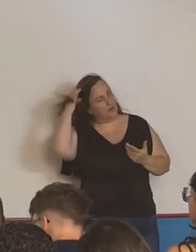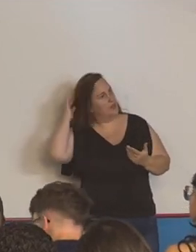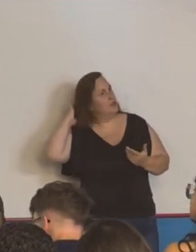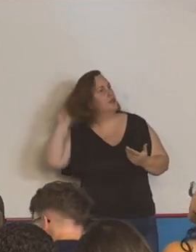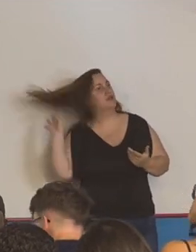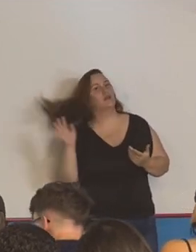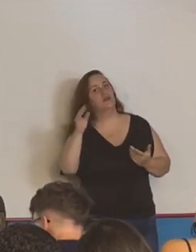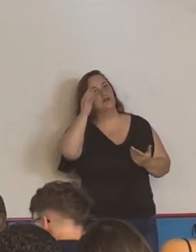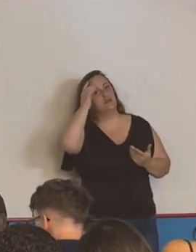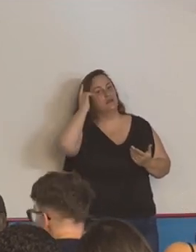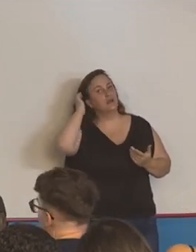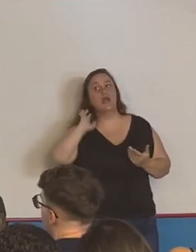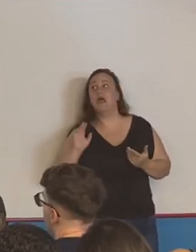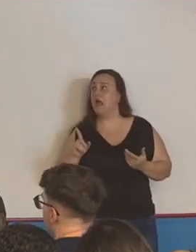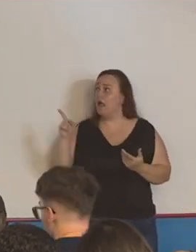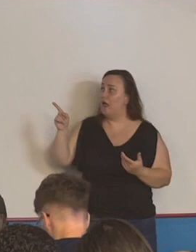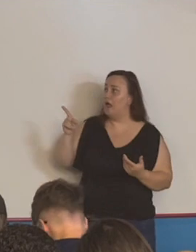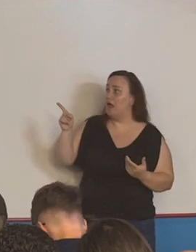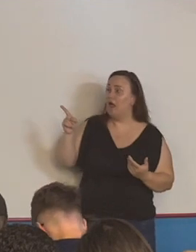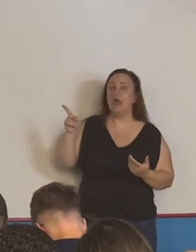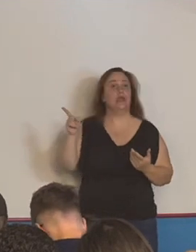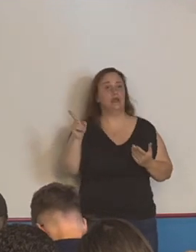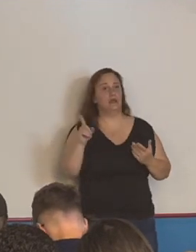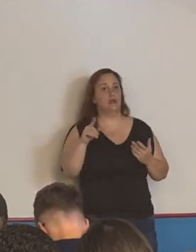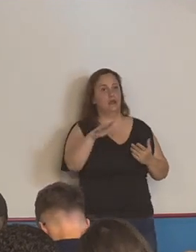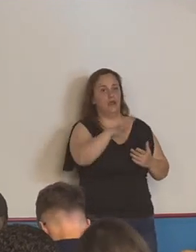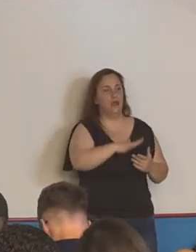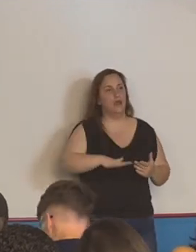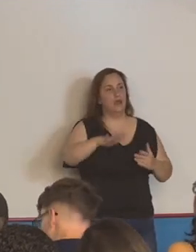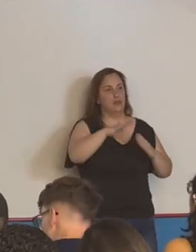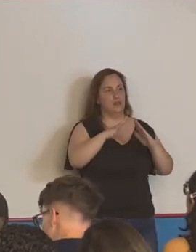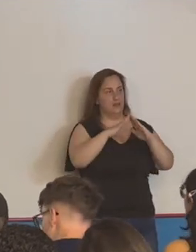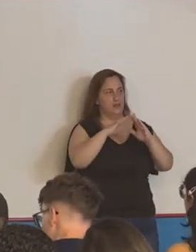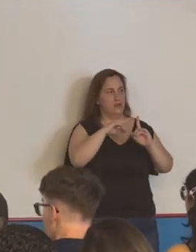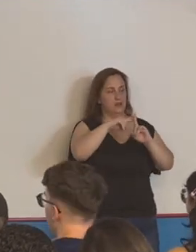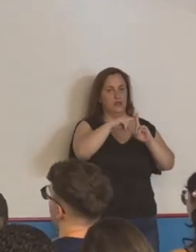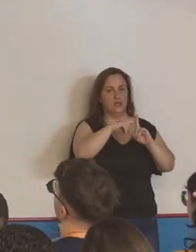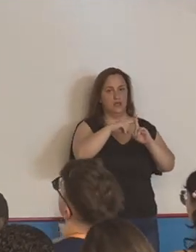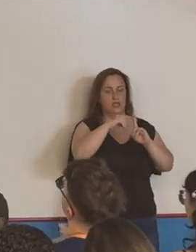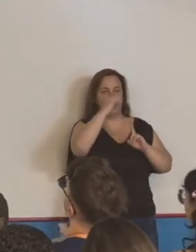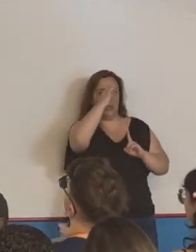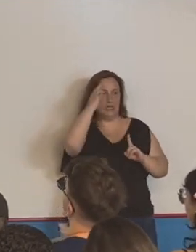valorizar um personagem, que no caso, né, de igrejas, os santos, né?